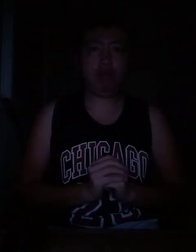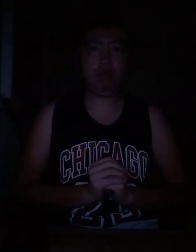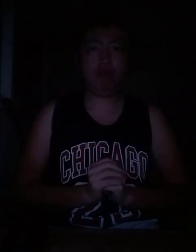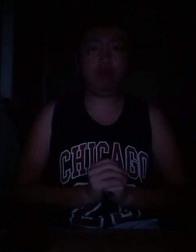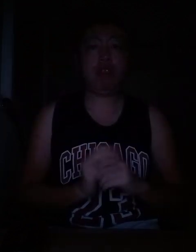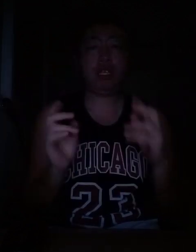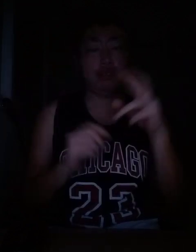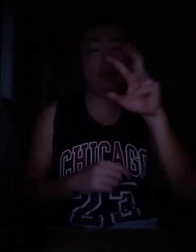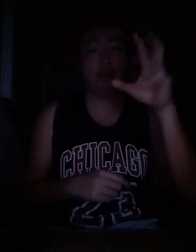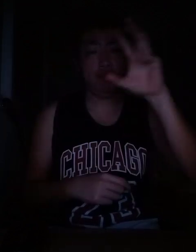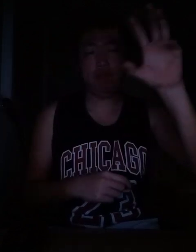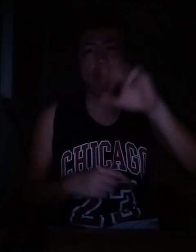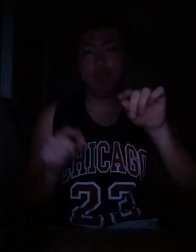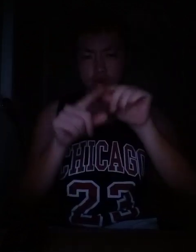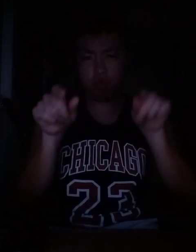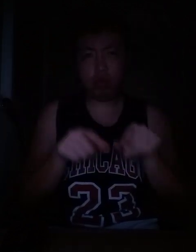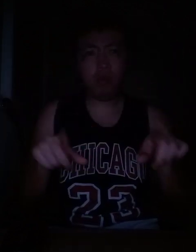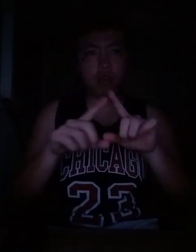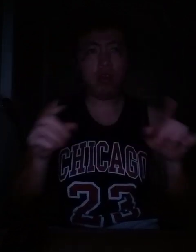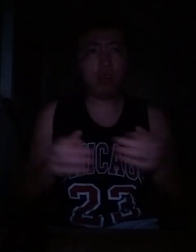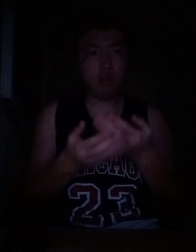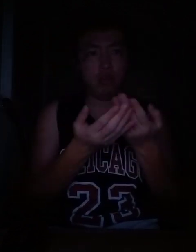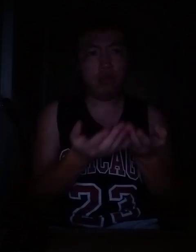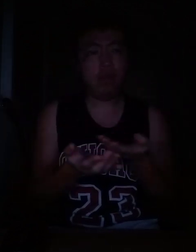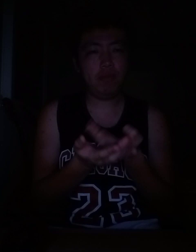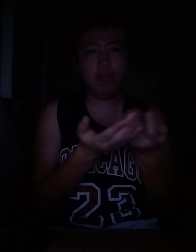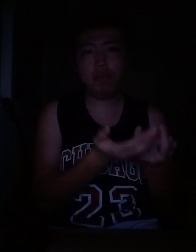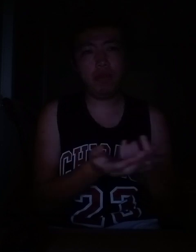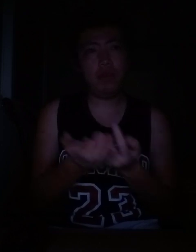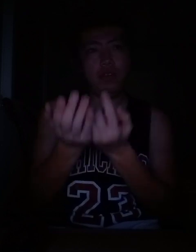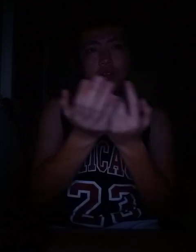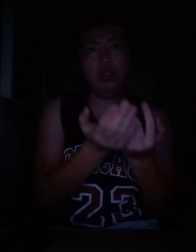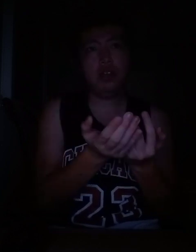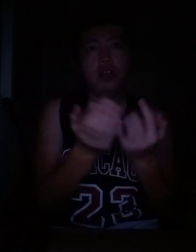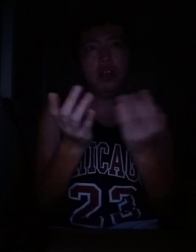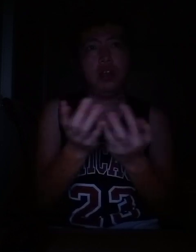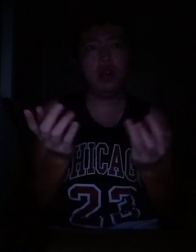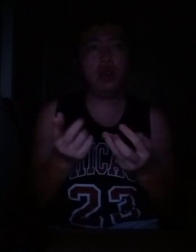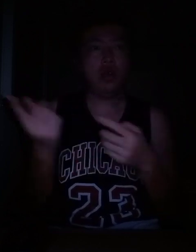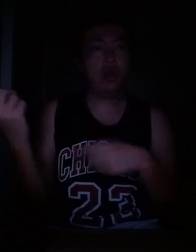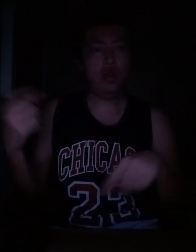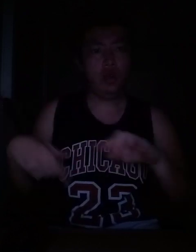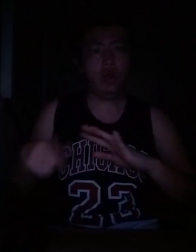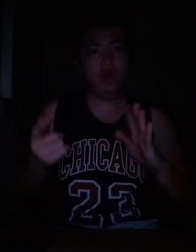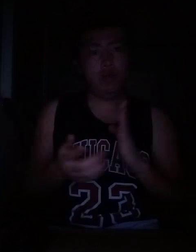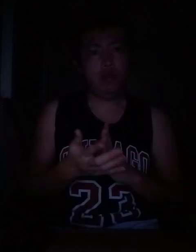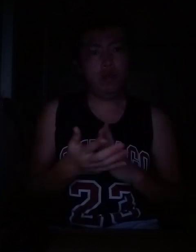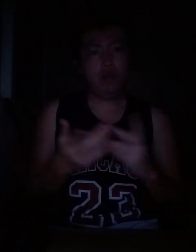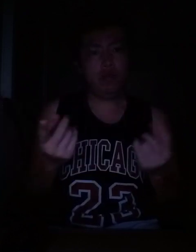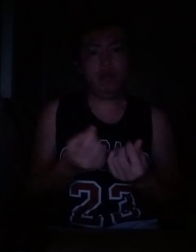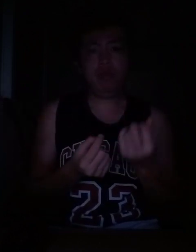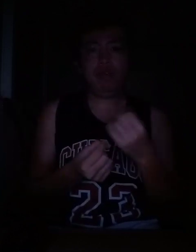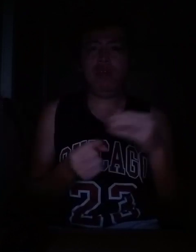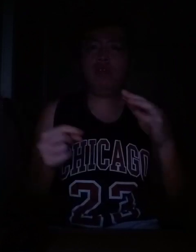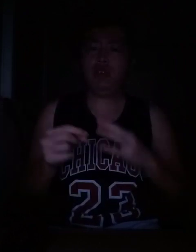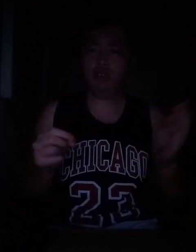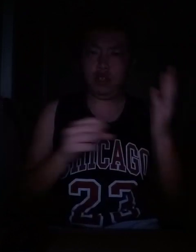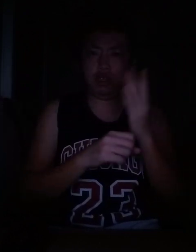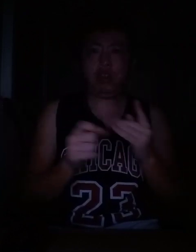태풍과 열대 저압부 사이에서 고기압이 발생하면서 이 고기압이 태풍의 동진을 지연시키는 역할을 하였습니다.